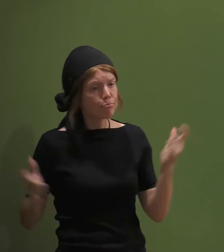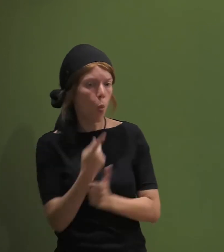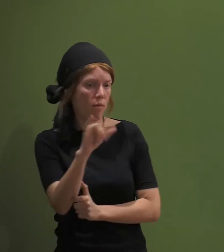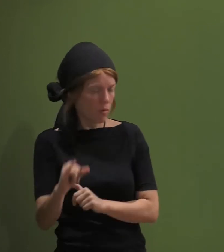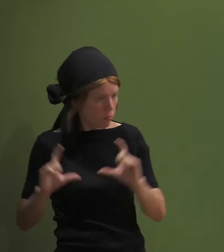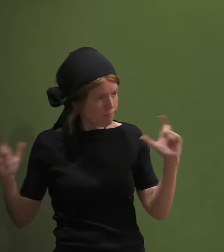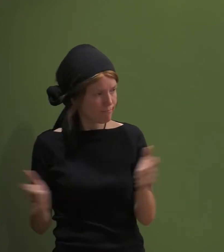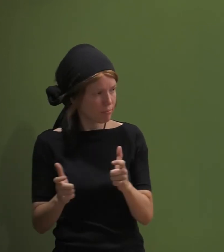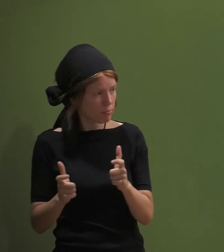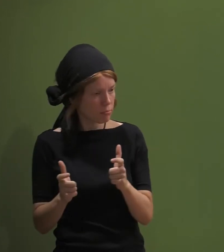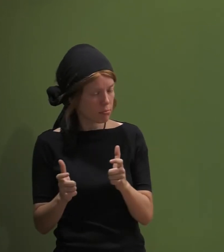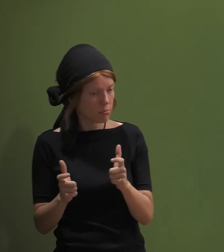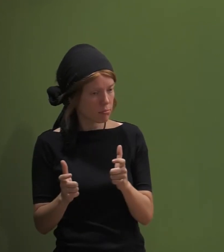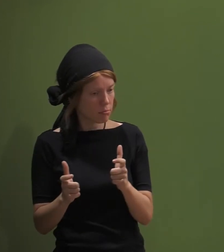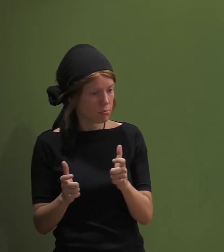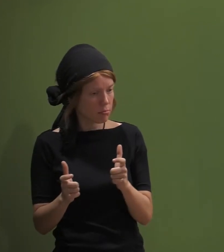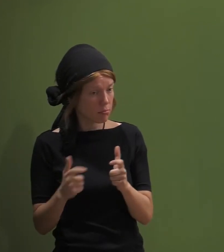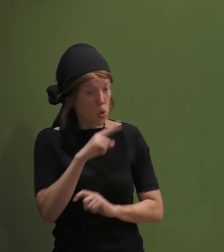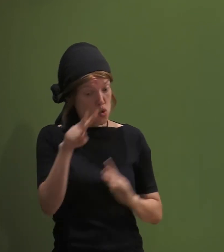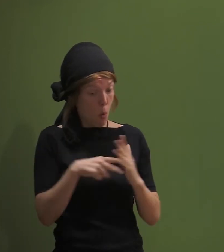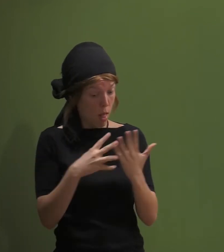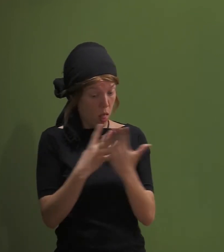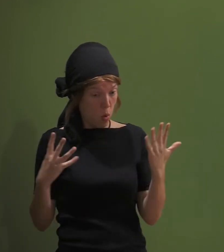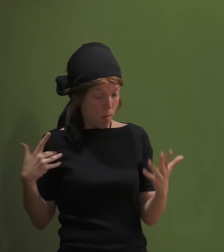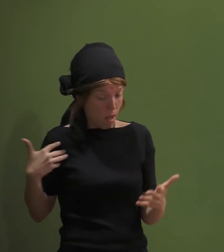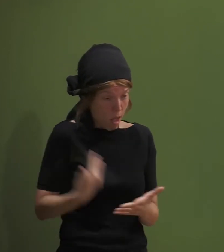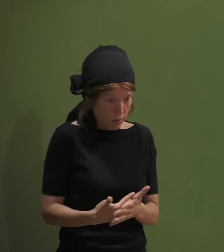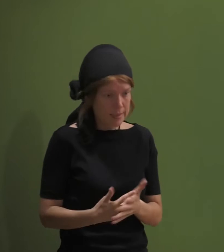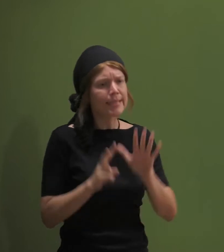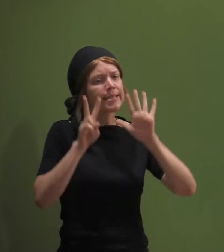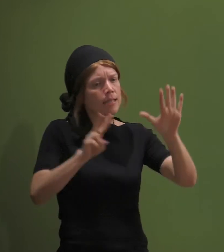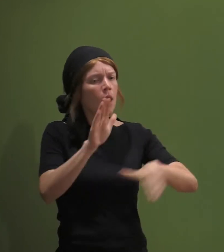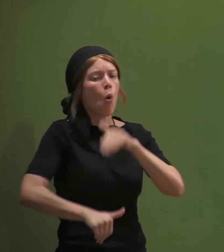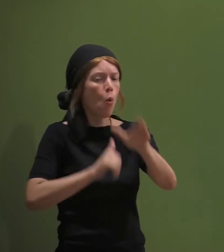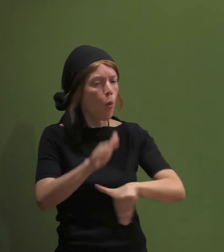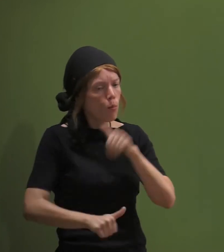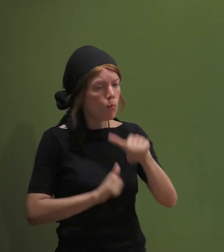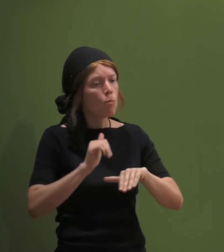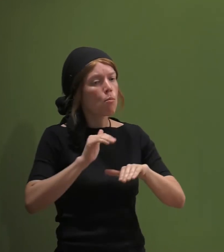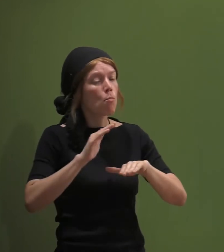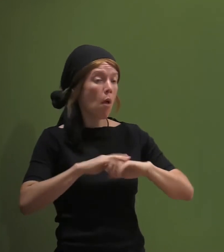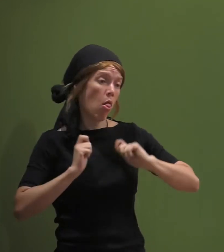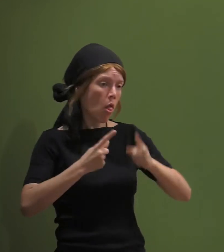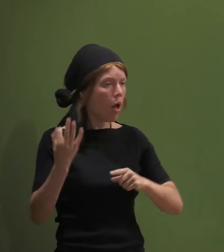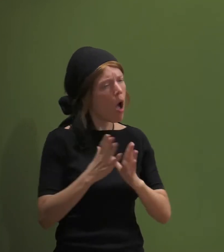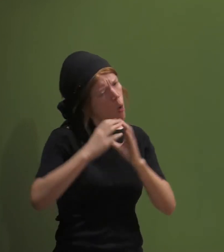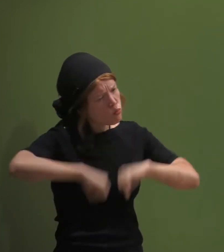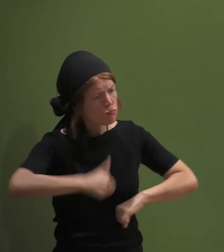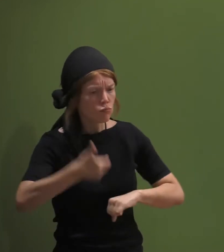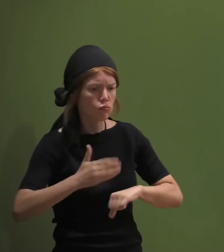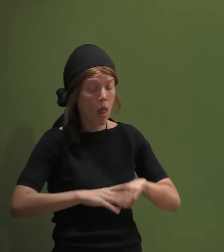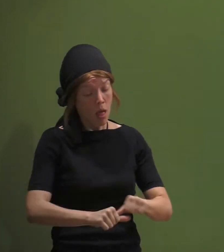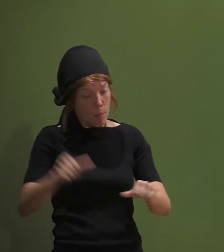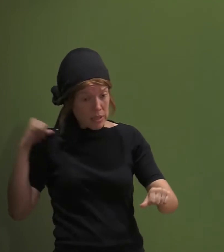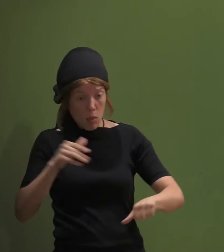vez, mientras que en lo que llevamos de 2019 han sido siete convocatorias para adoptar importantes acuerdos para el